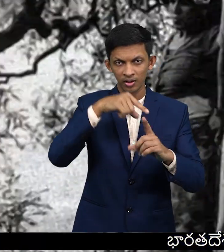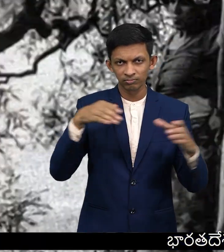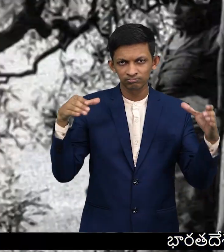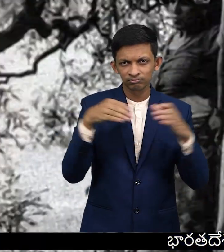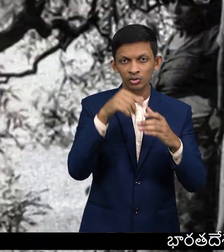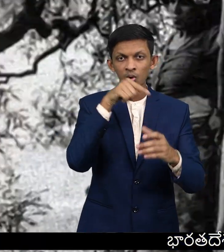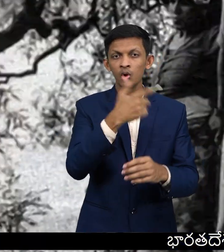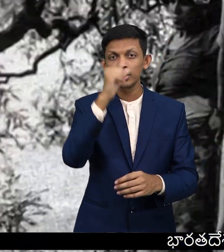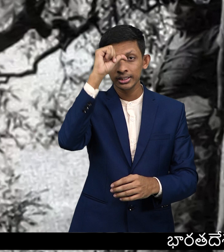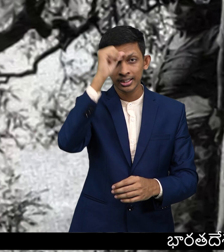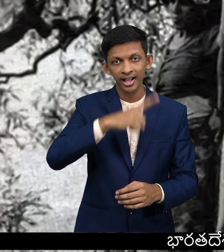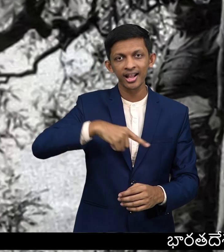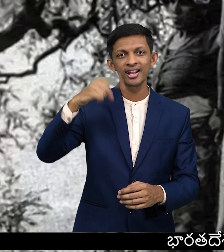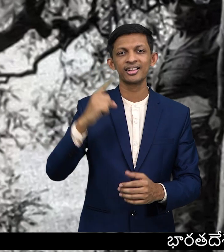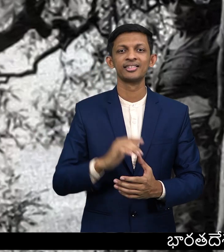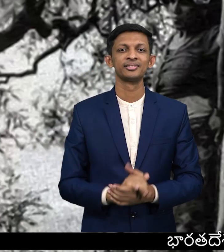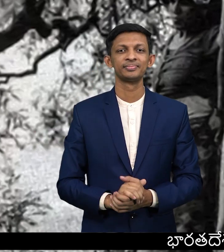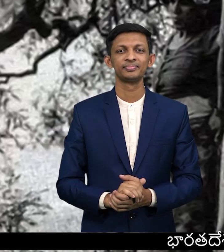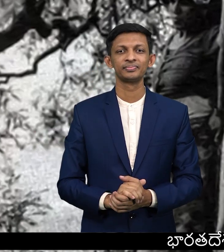భారతదేశంలో పర్యావరణ ఉద్యమాలు.